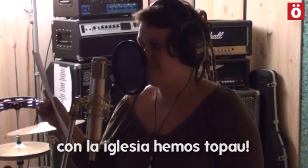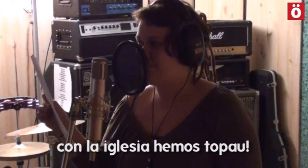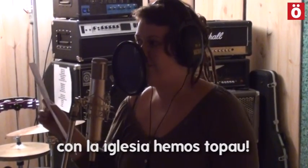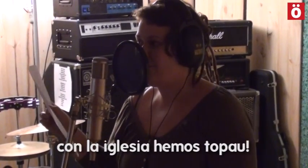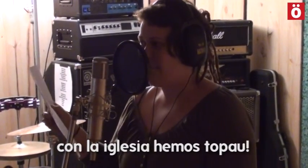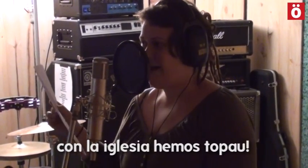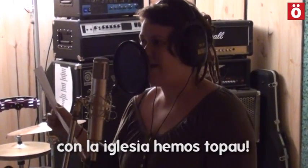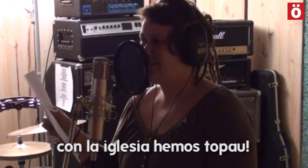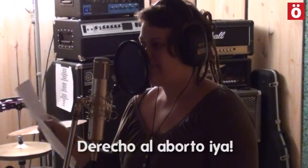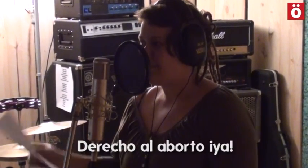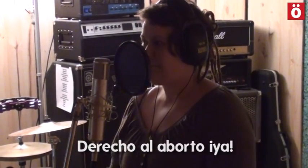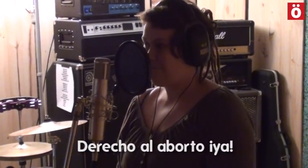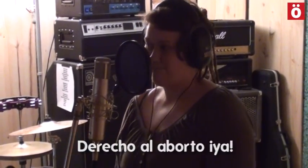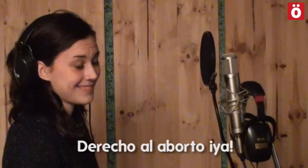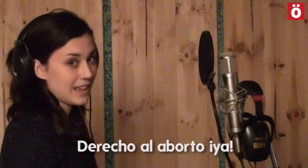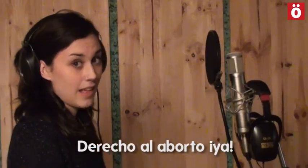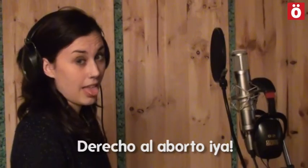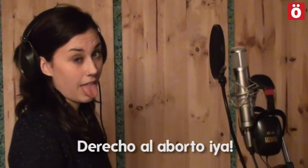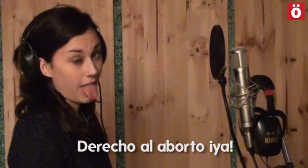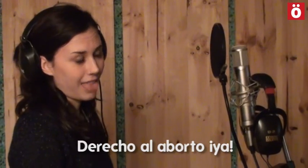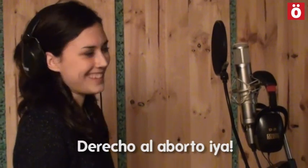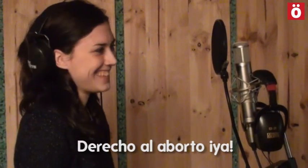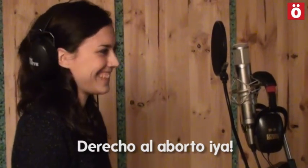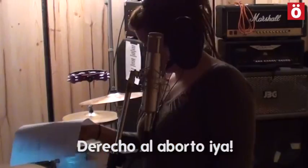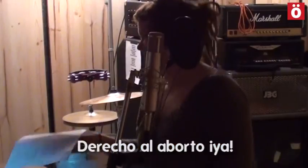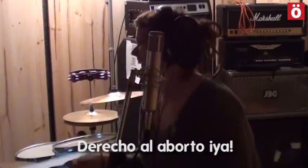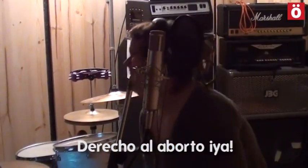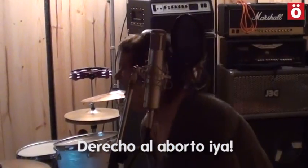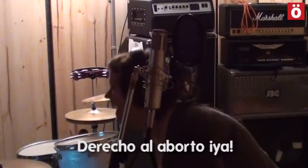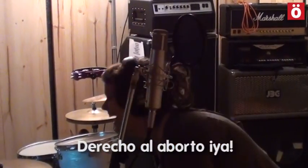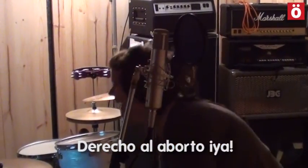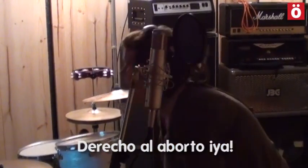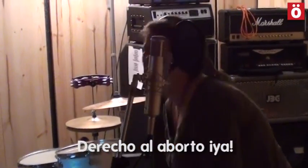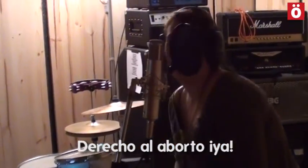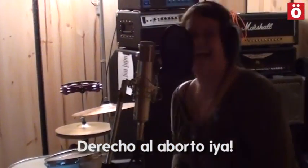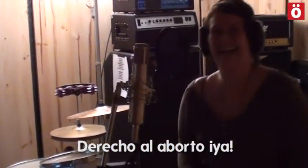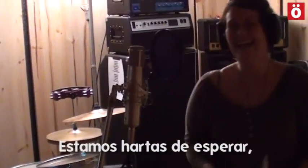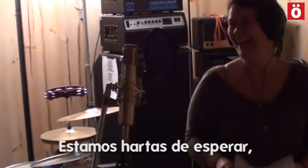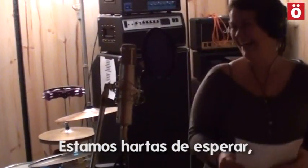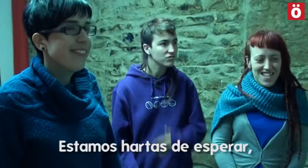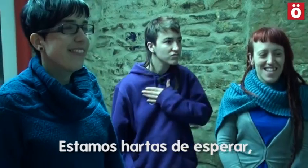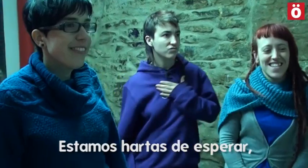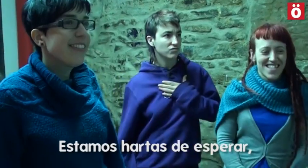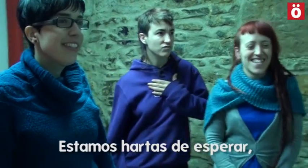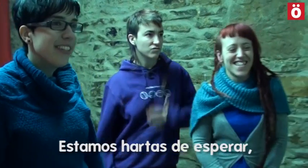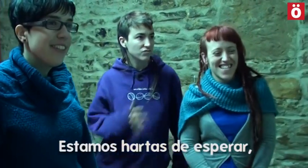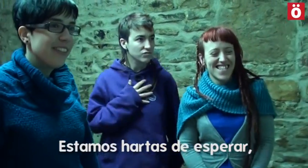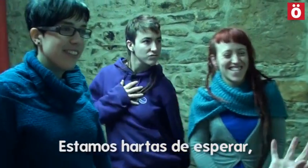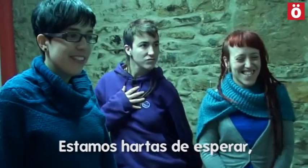topau Derezoa da bortoa, eta mozataz